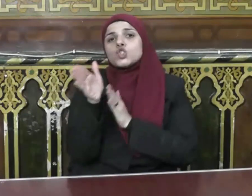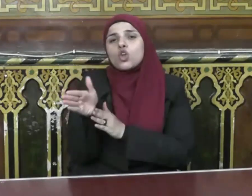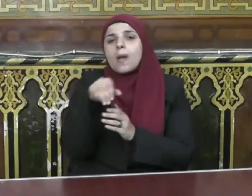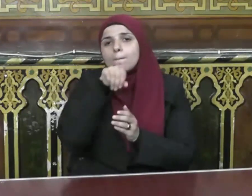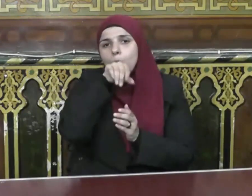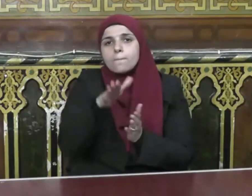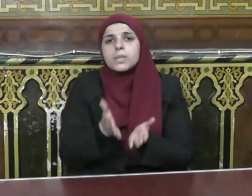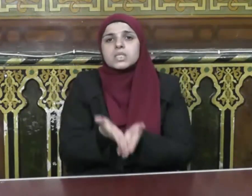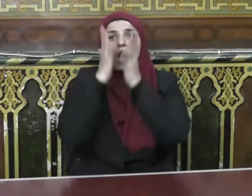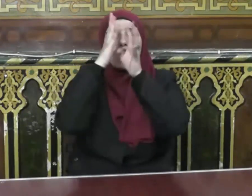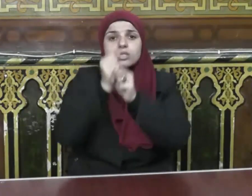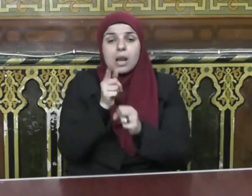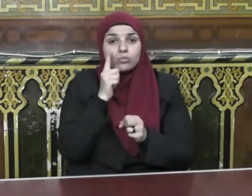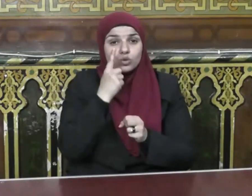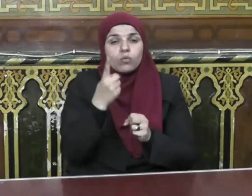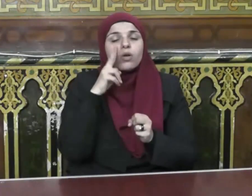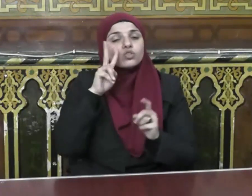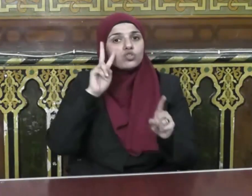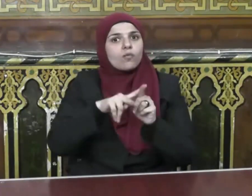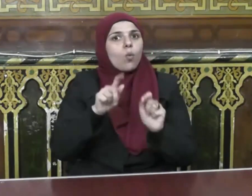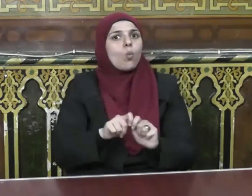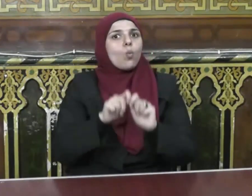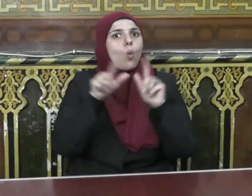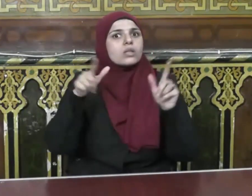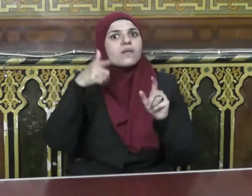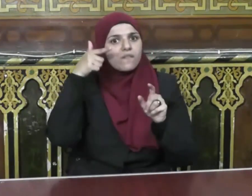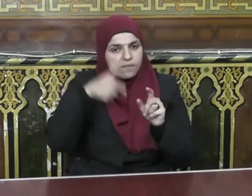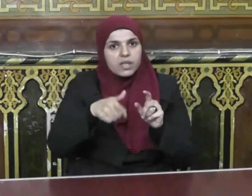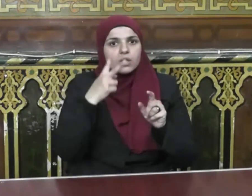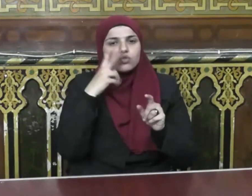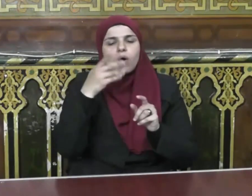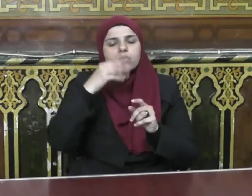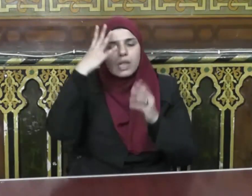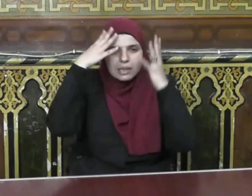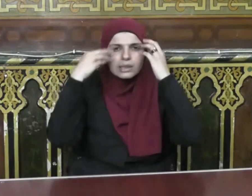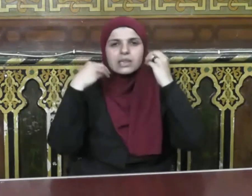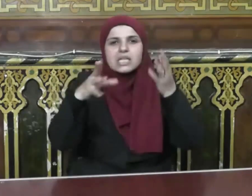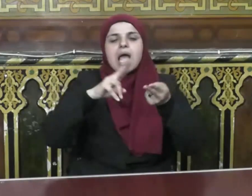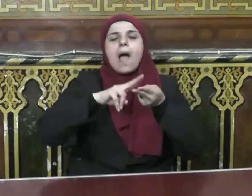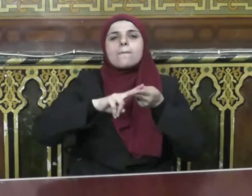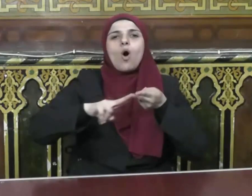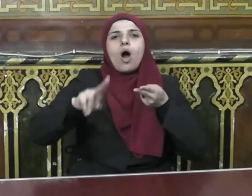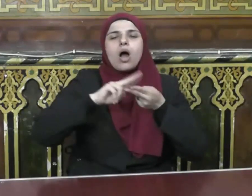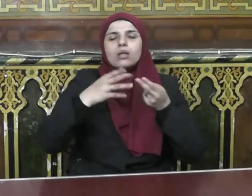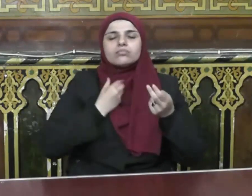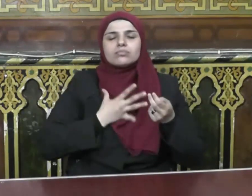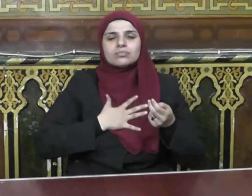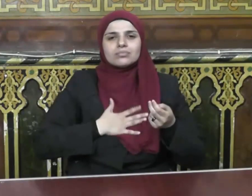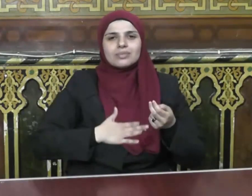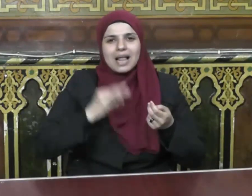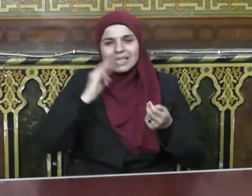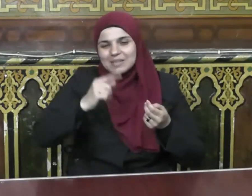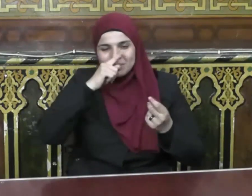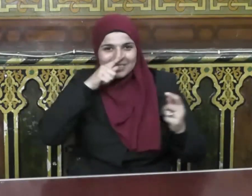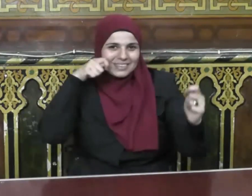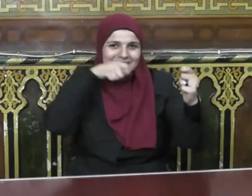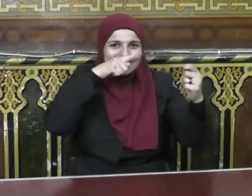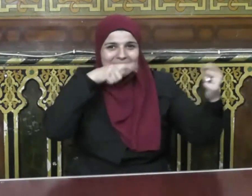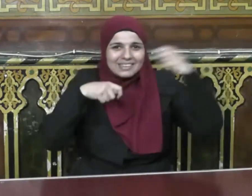وسلم لوجدنا فيهما ضروباً من التسامح والتيسير والرفق التي تقضي على